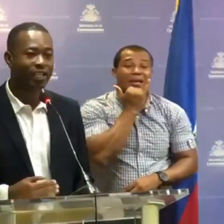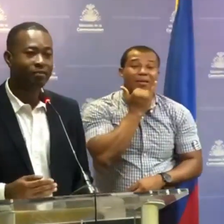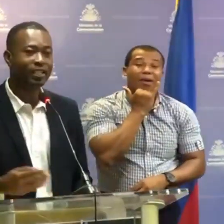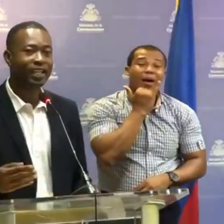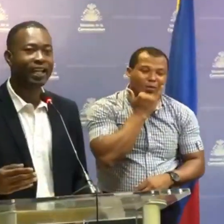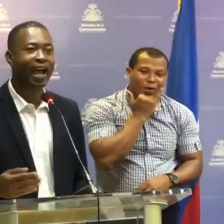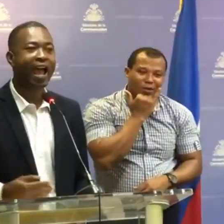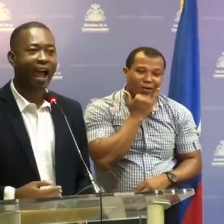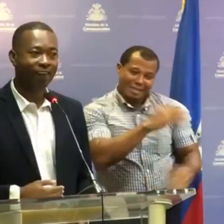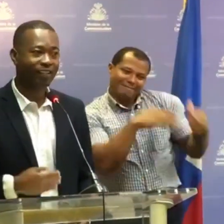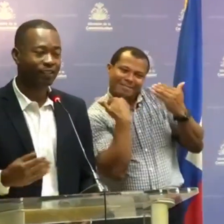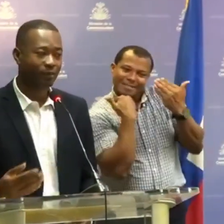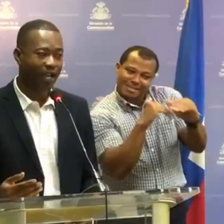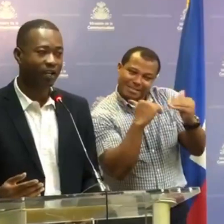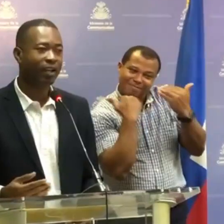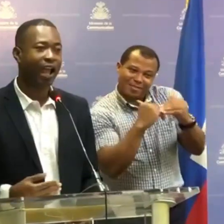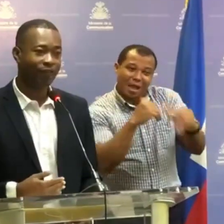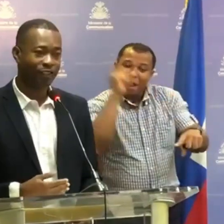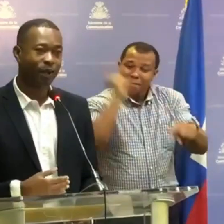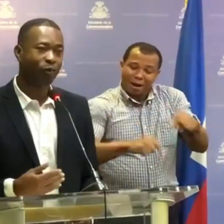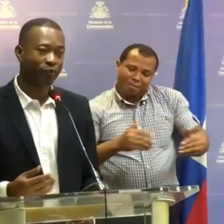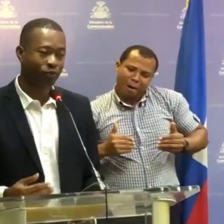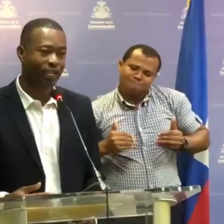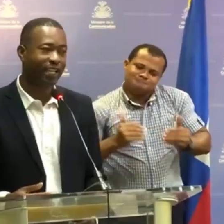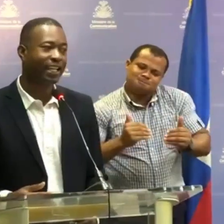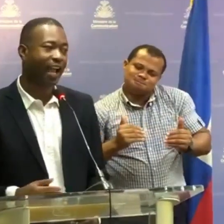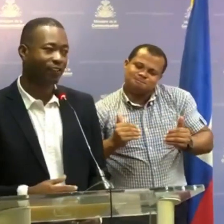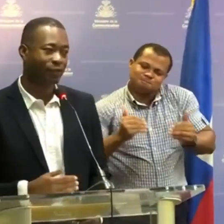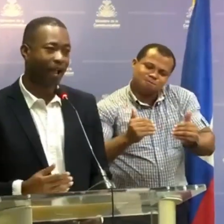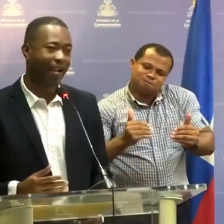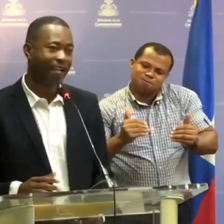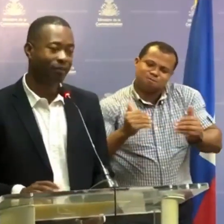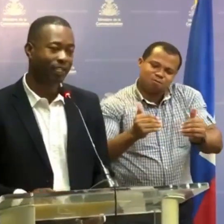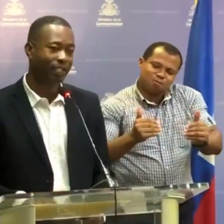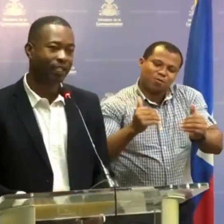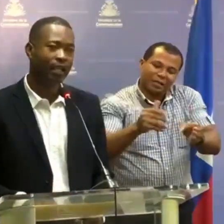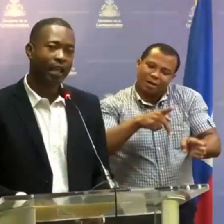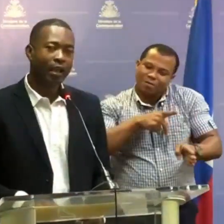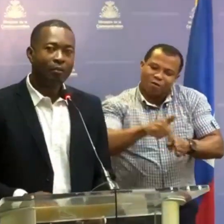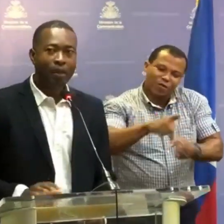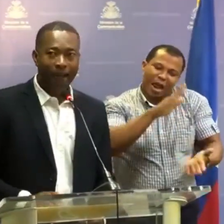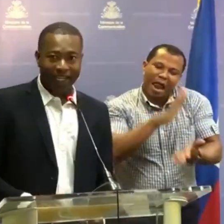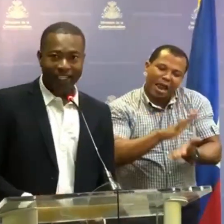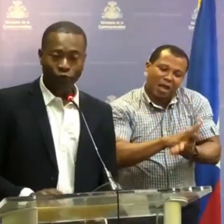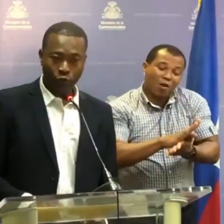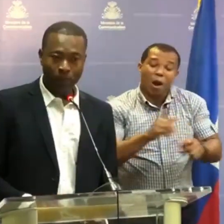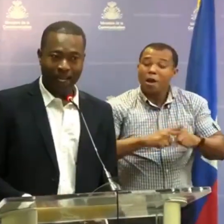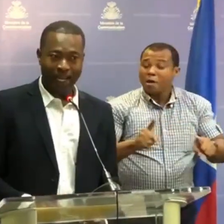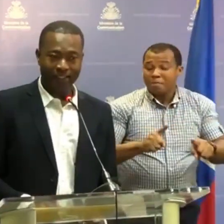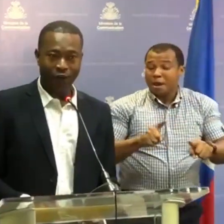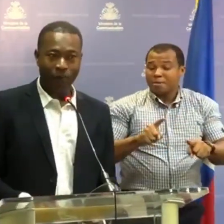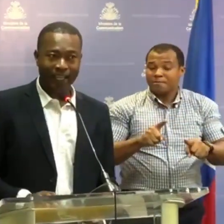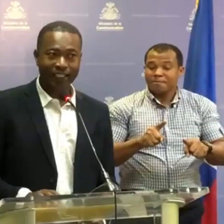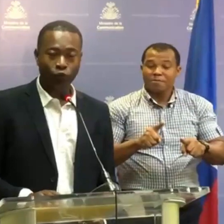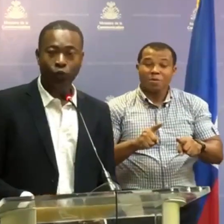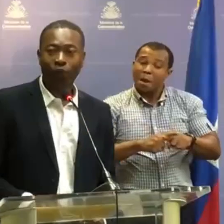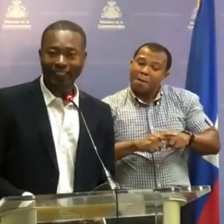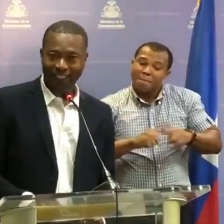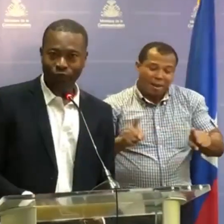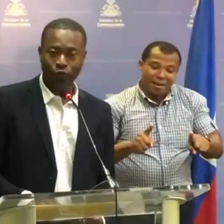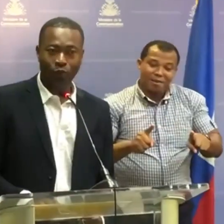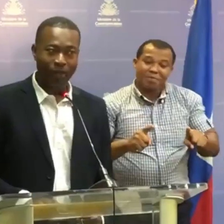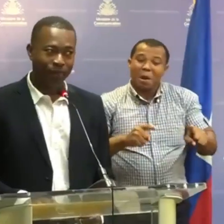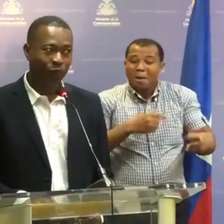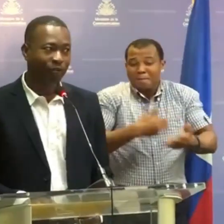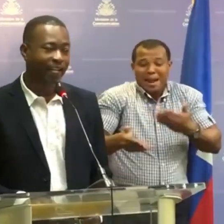fait que limité dans l'avancement, avancement professionnel, avancement académique. Mais malgré tout bagage ça, malgré tout